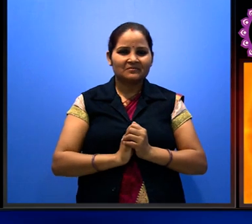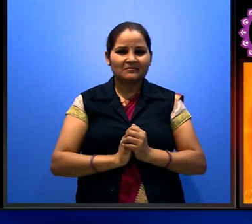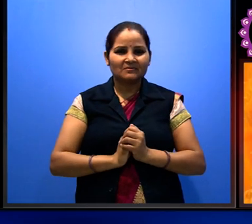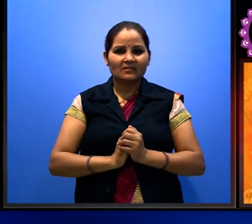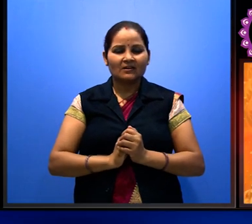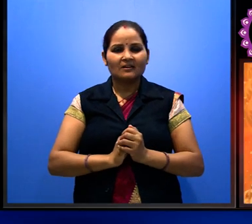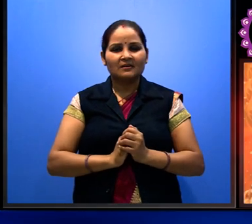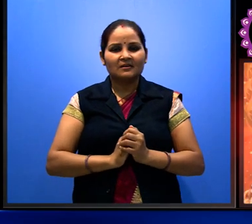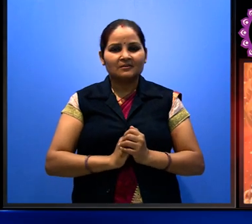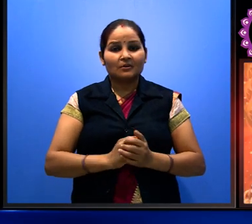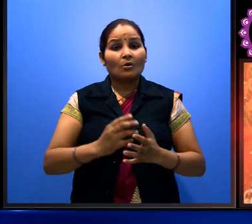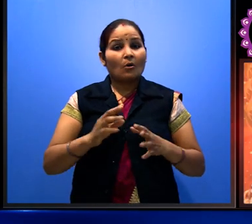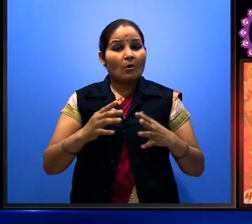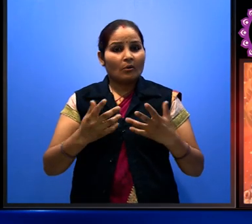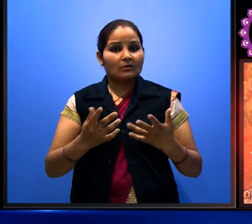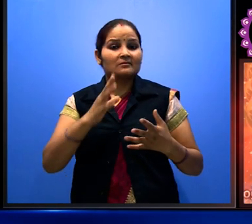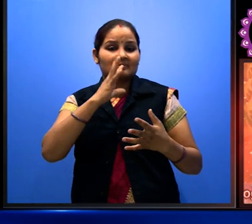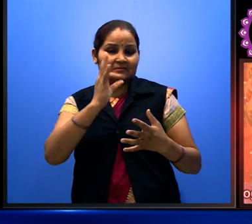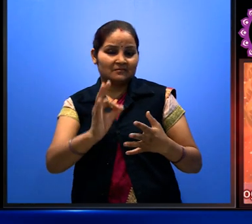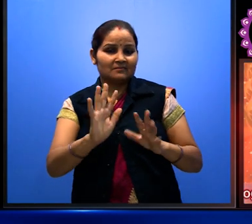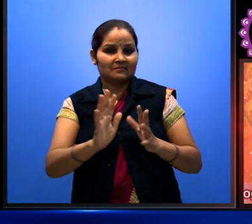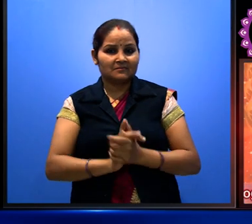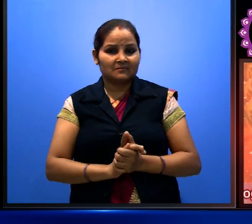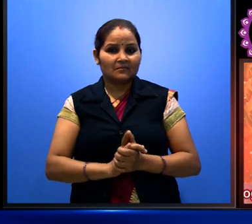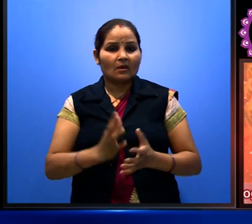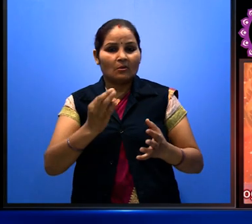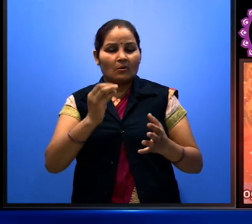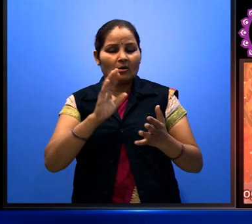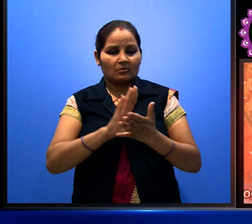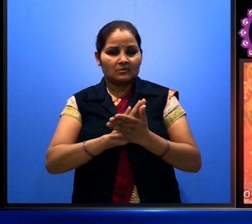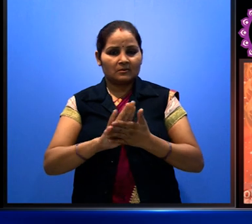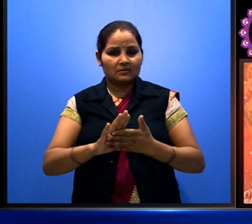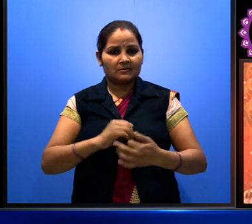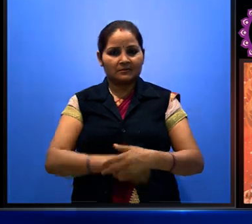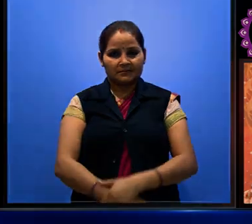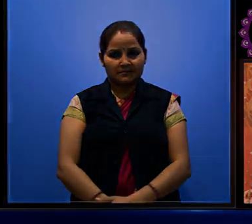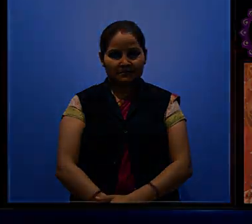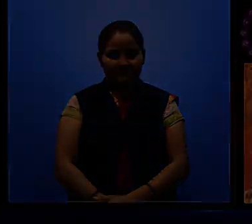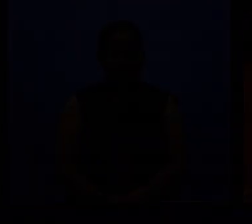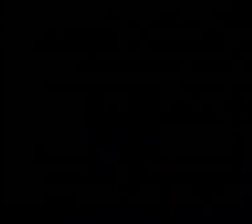उनको याद करना अति आवश्यक है। ओम शांति।